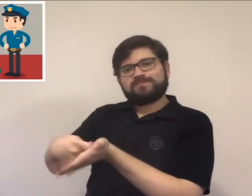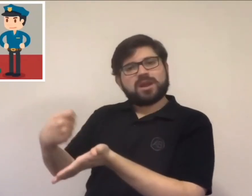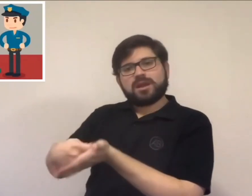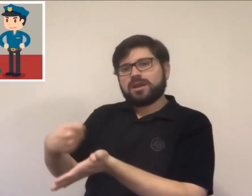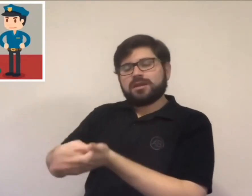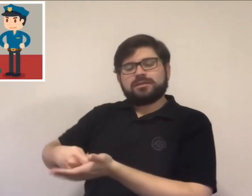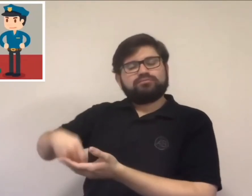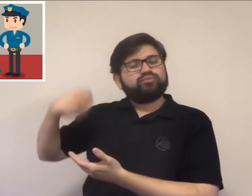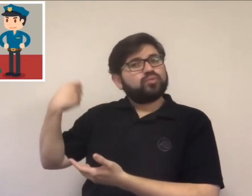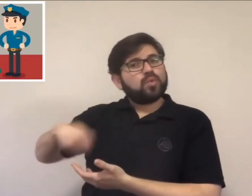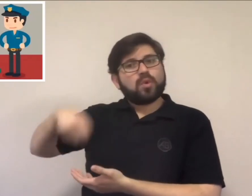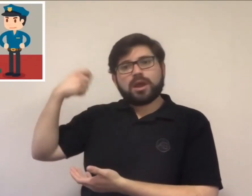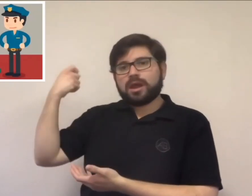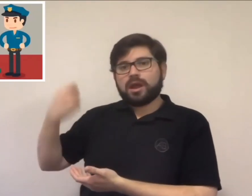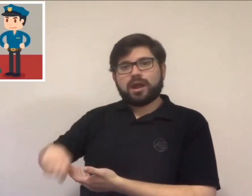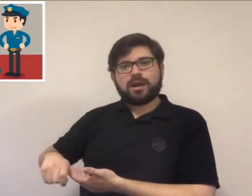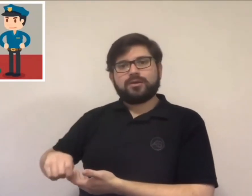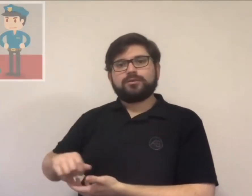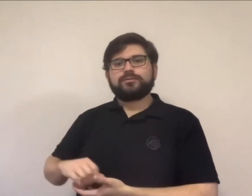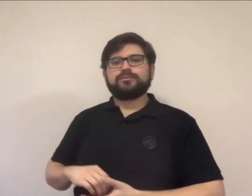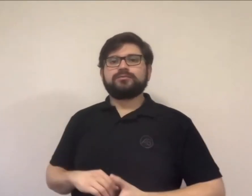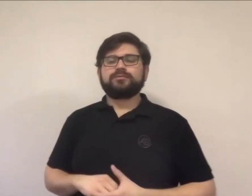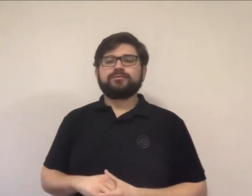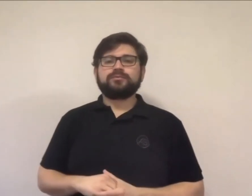tengo que pagar como castigo por haber hecho eso.